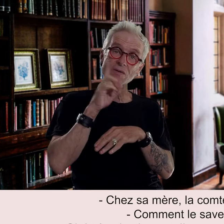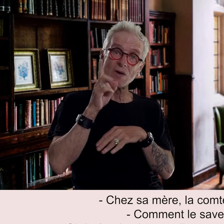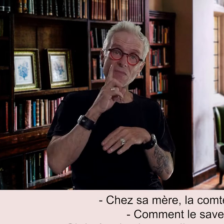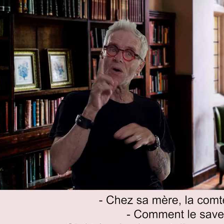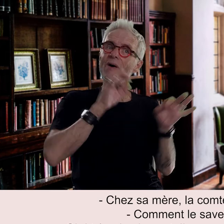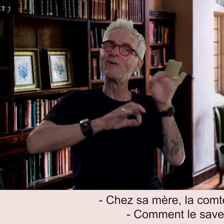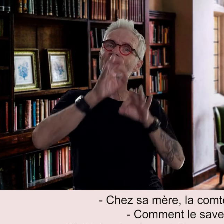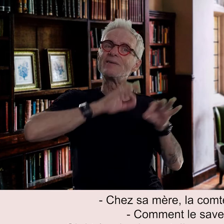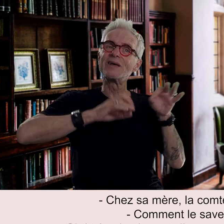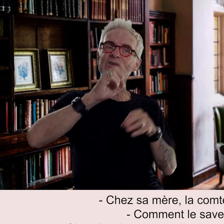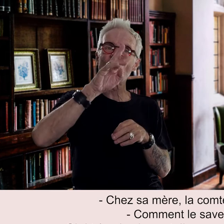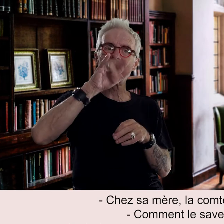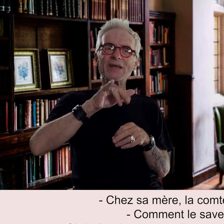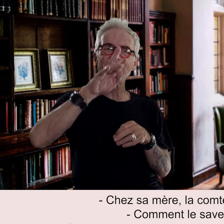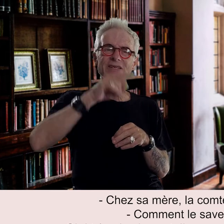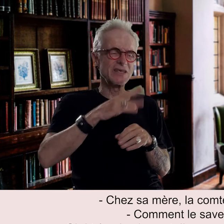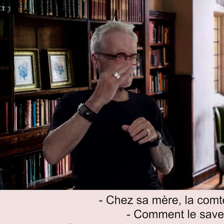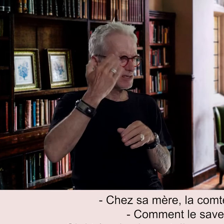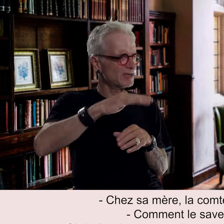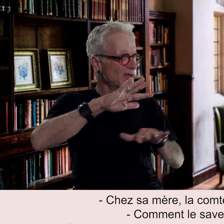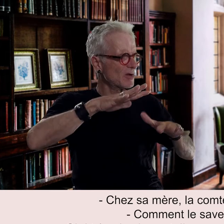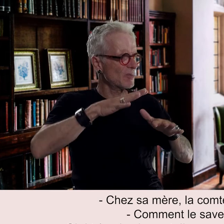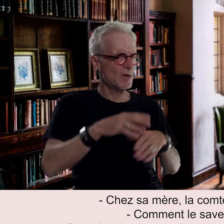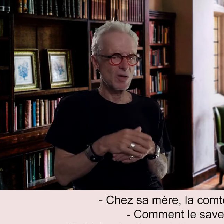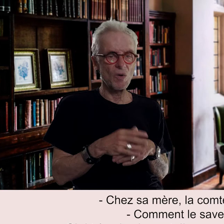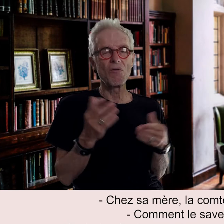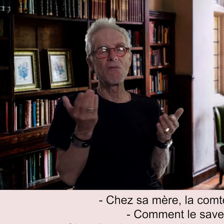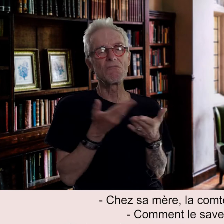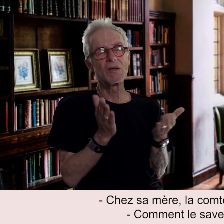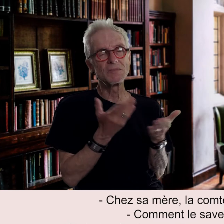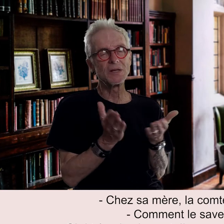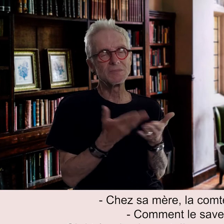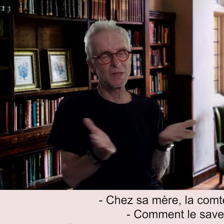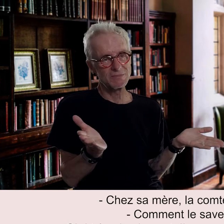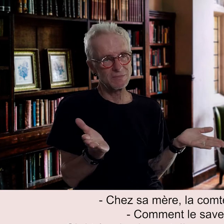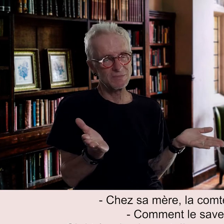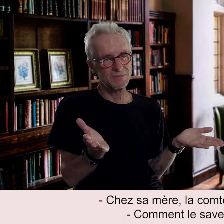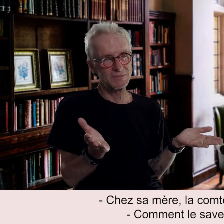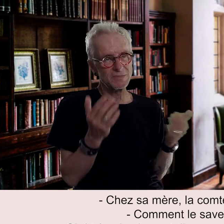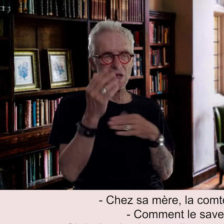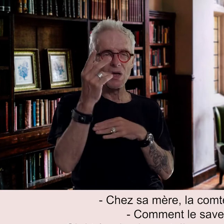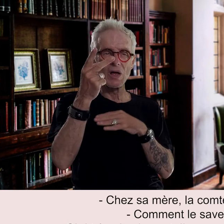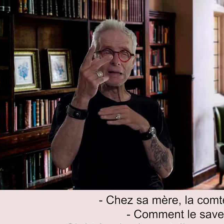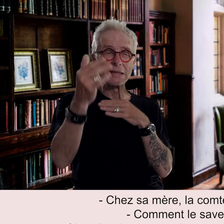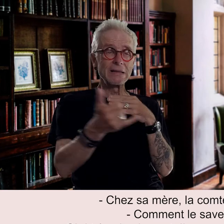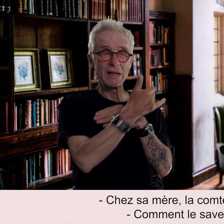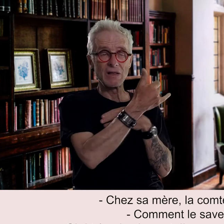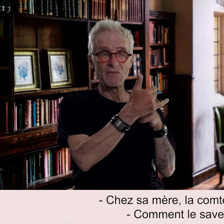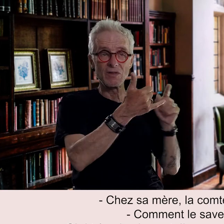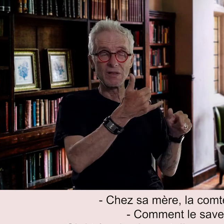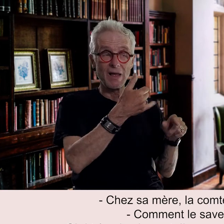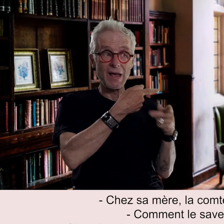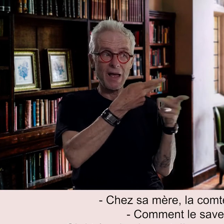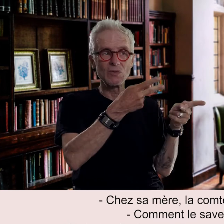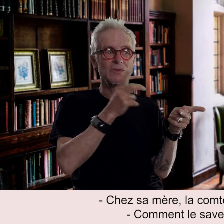comtesse d'Orinie. Comment le savez-vous ? » « Oh, très simplement. Il a reçu un coup de téléphone, lui